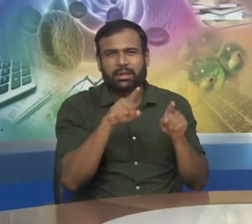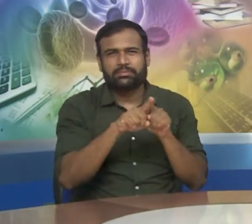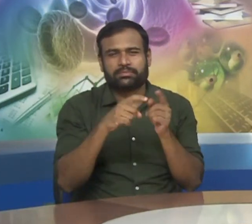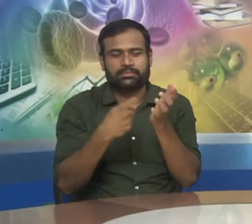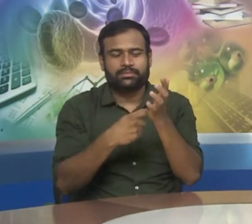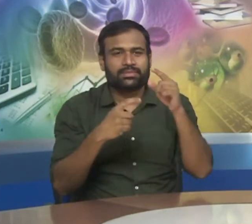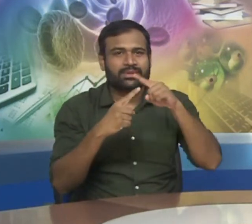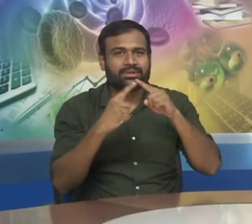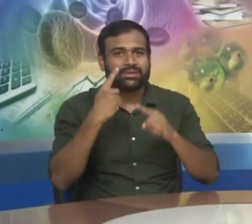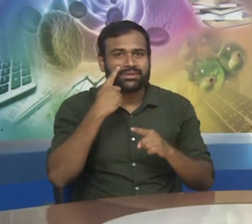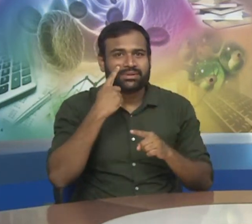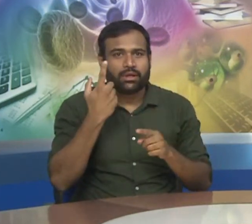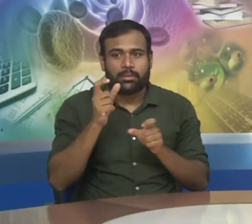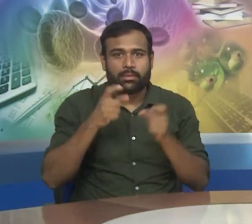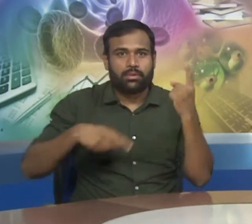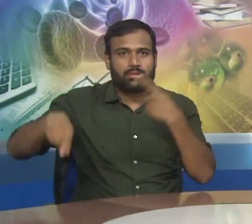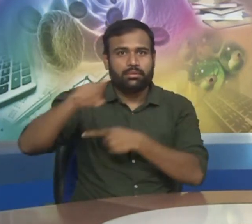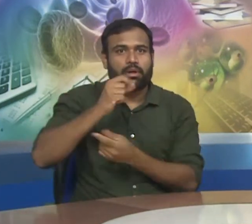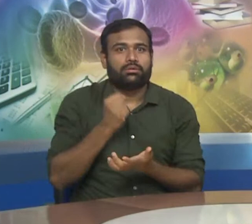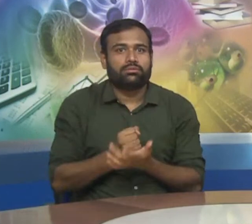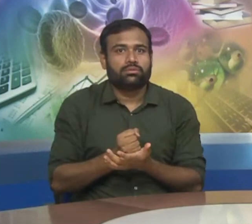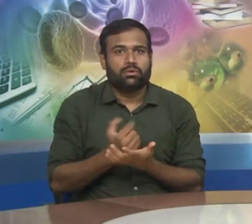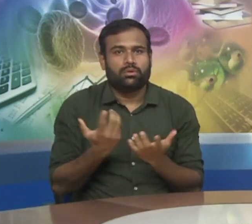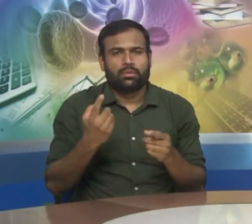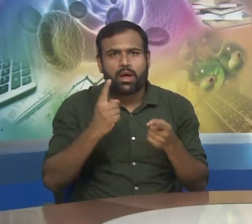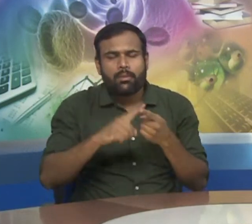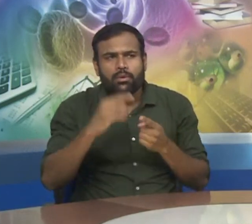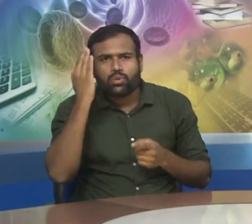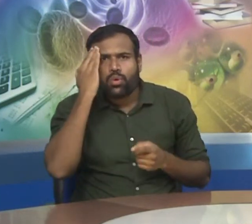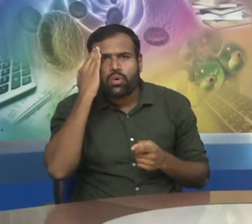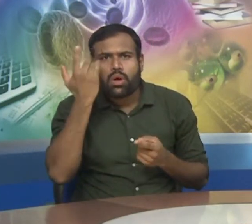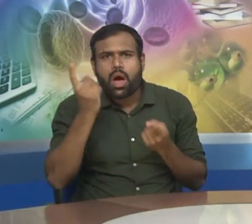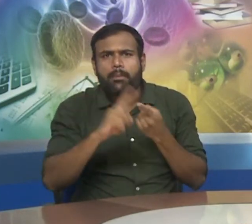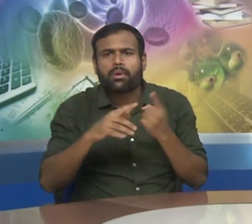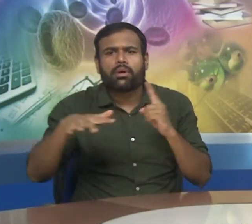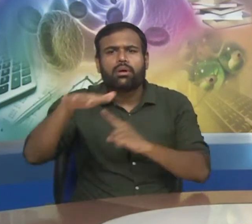the participatory process of development and democracy.